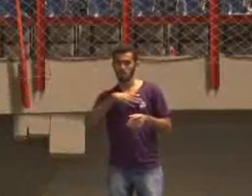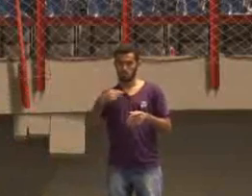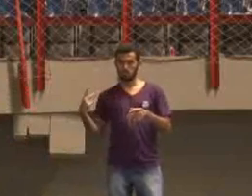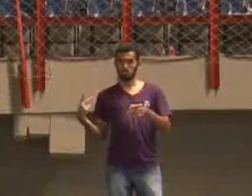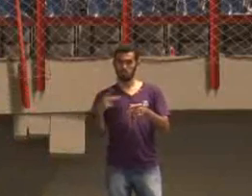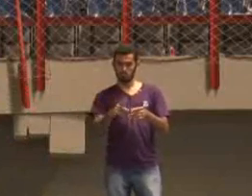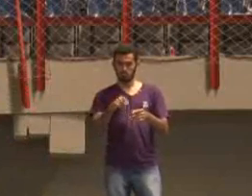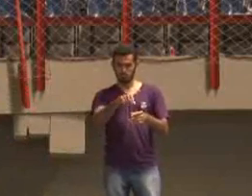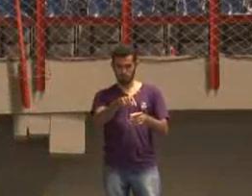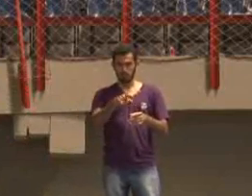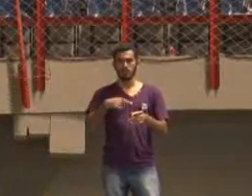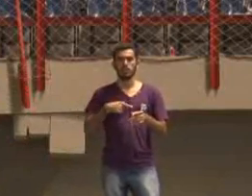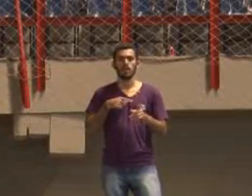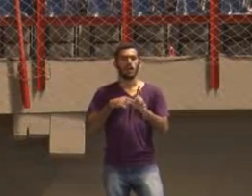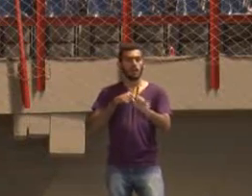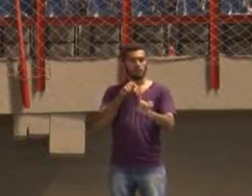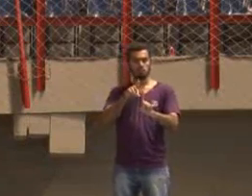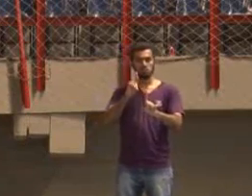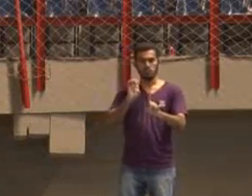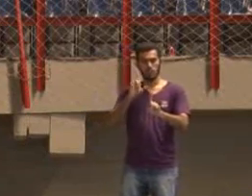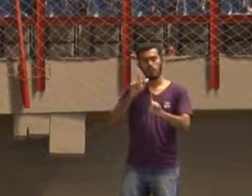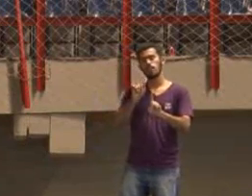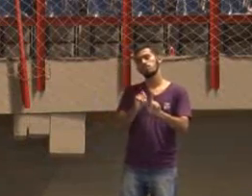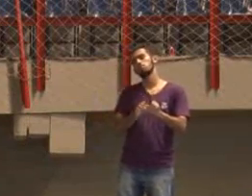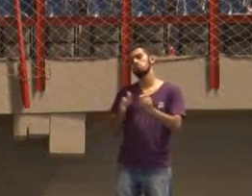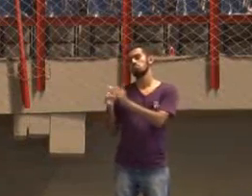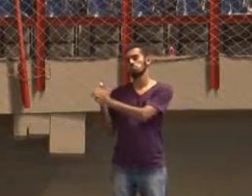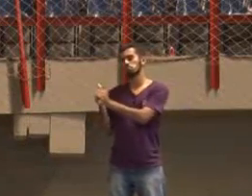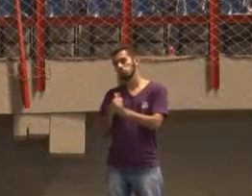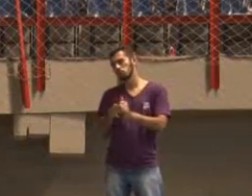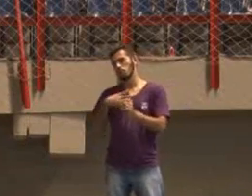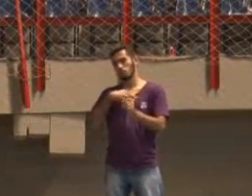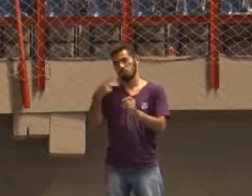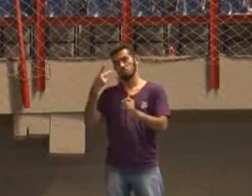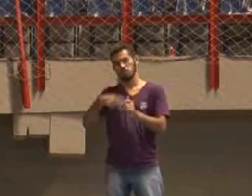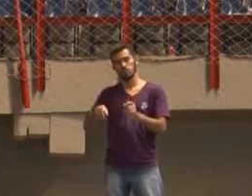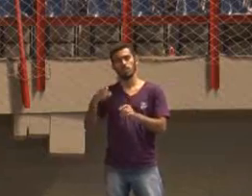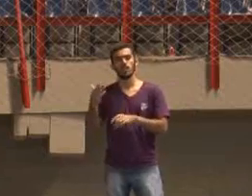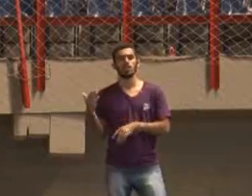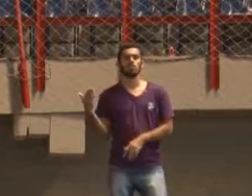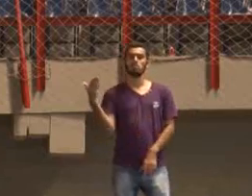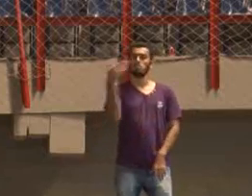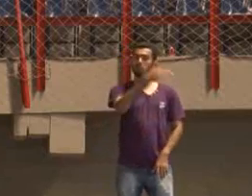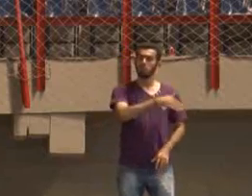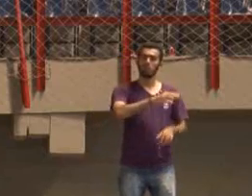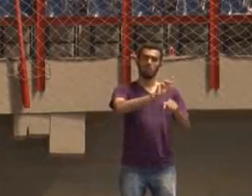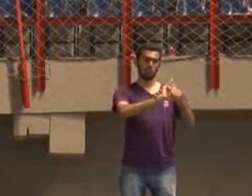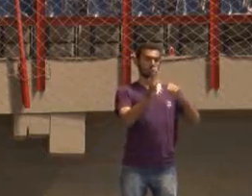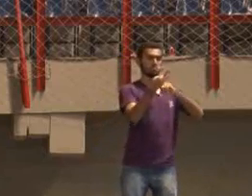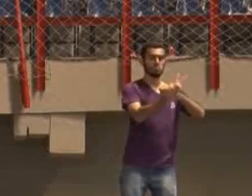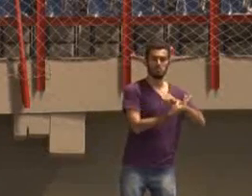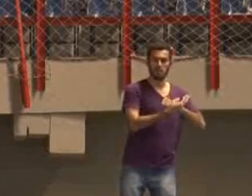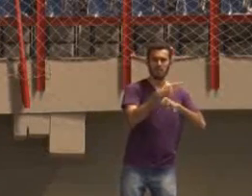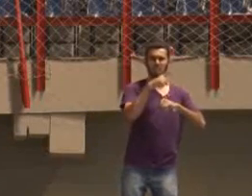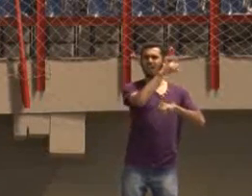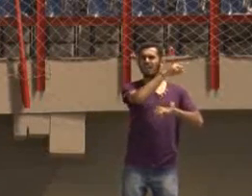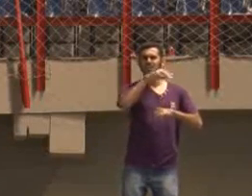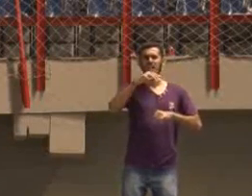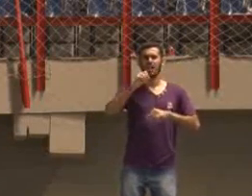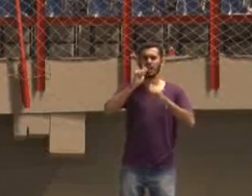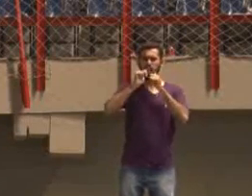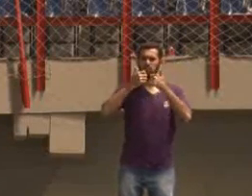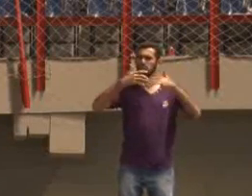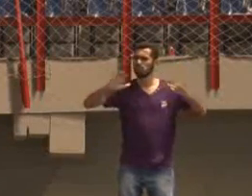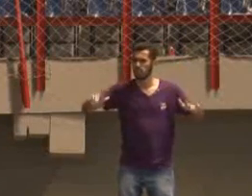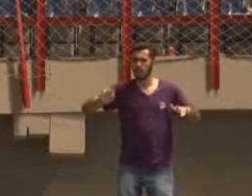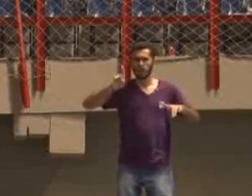E aí ele levou o Ícaro para uma ilhota, uma ilhazinha pequena que tinha no meio do mar Egeu, um mar lá da